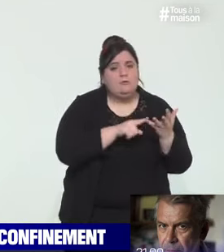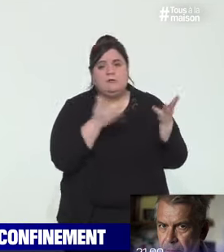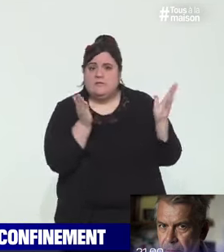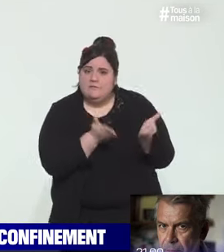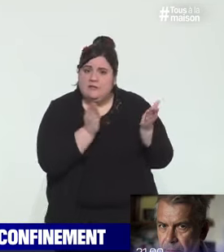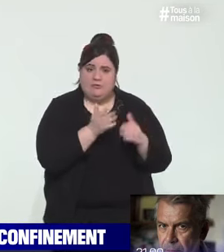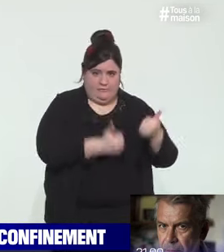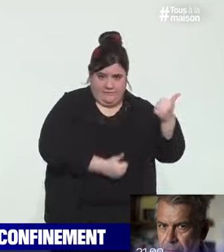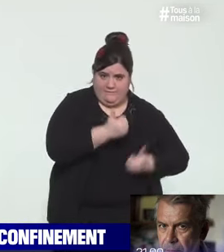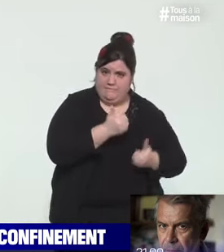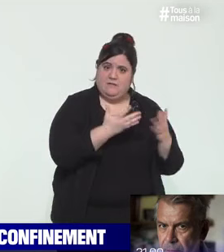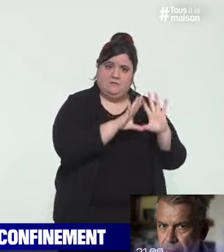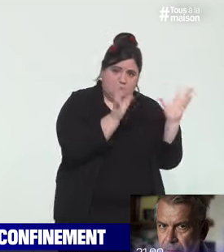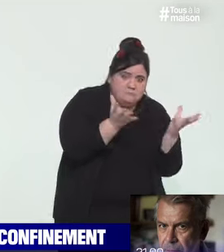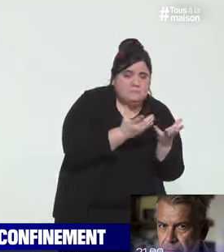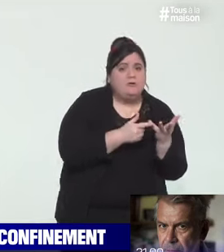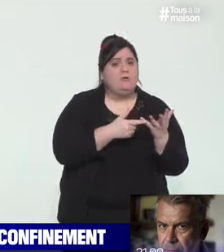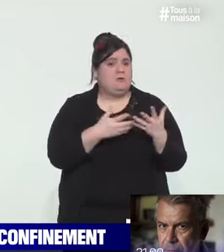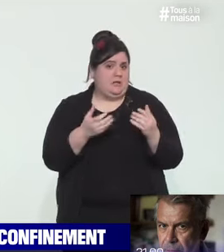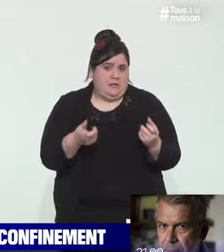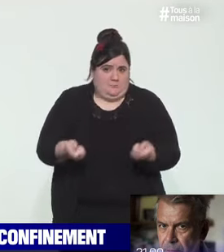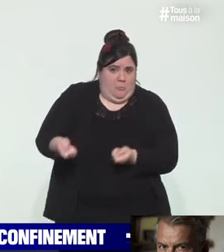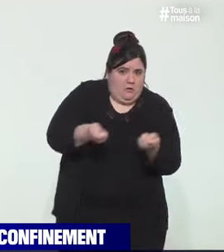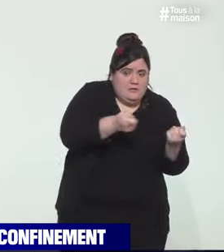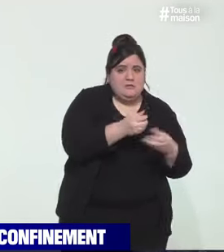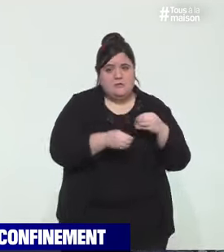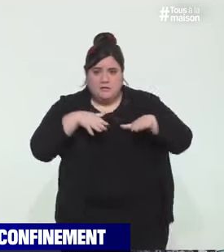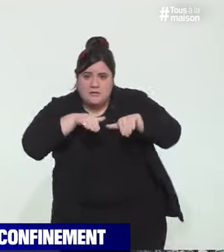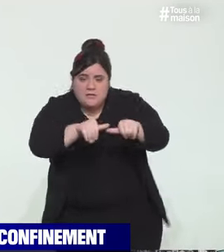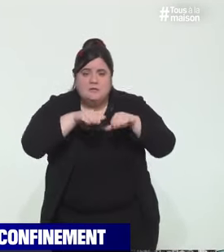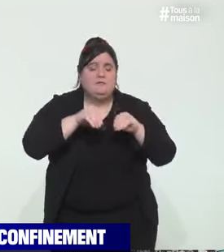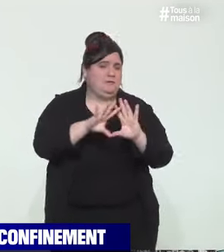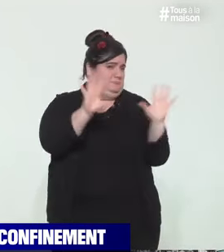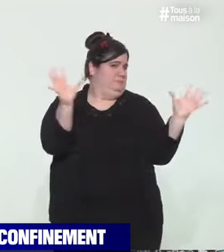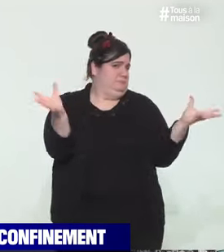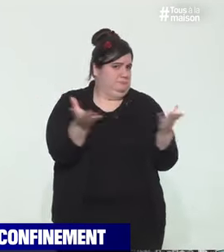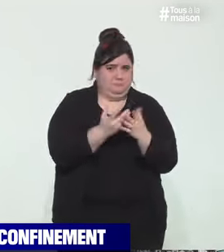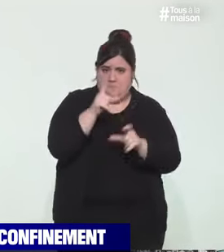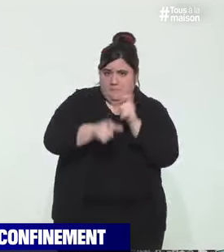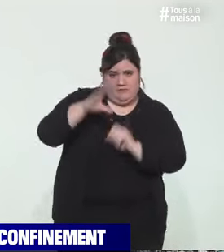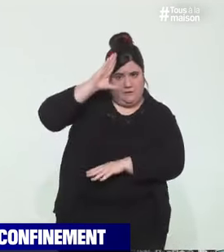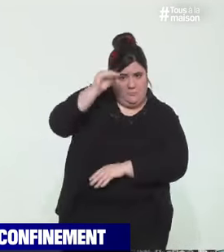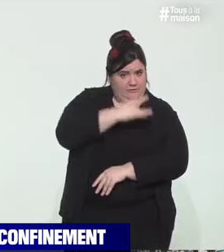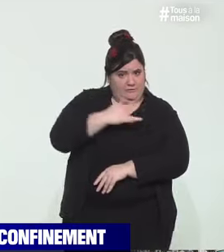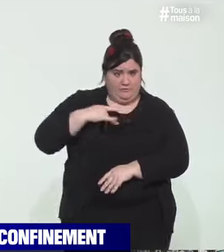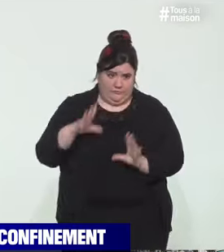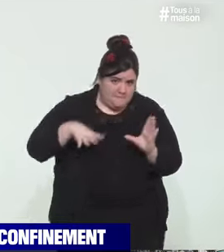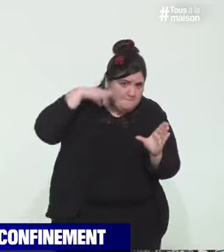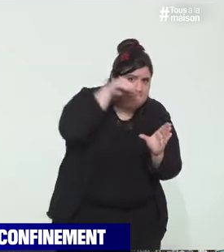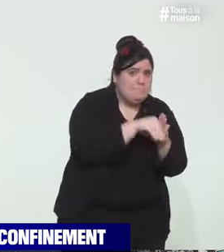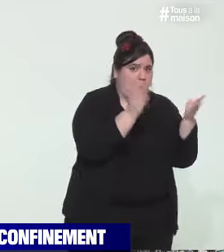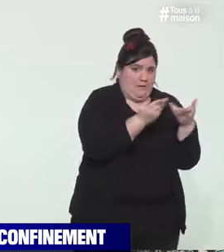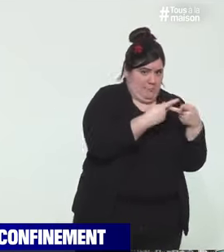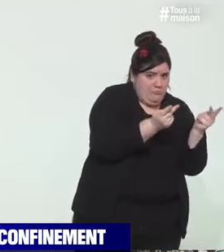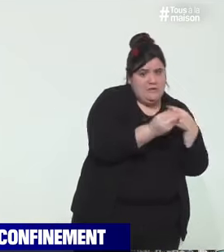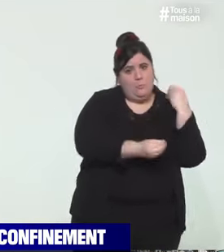les brancardiers, les kinésithérapeutes, les psychologues, tous les acteurs de soins qui œuvrent en secteur hospitalier, public, privé, en